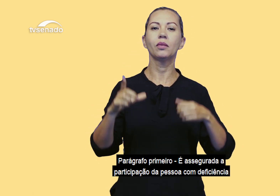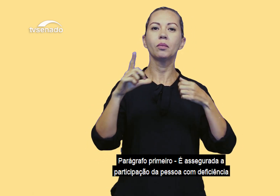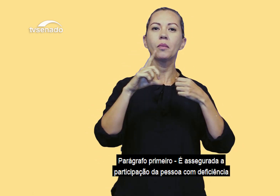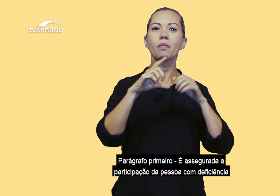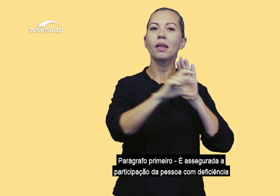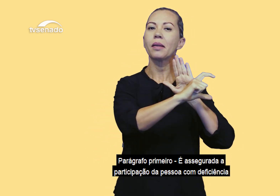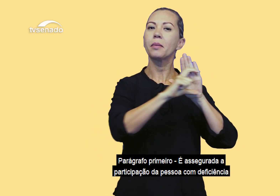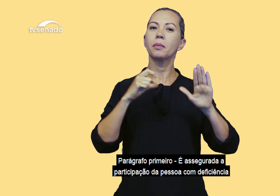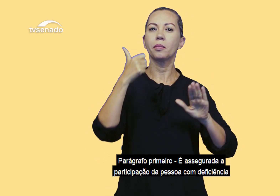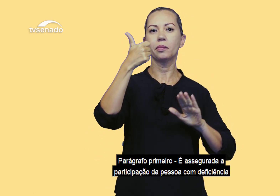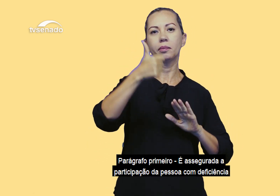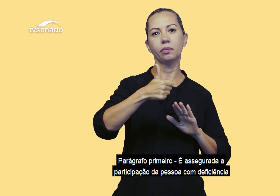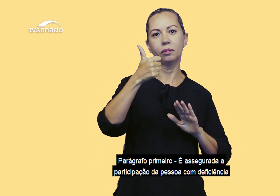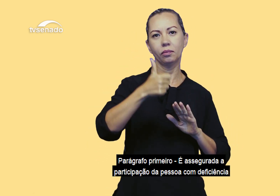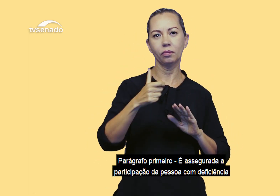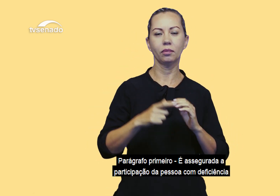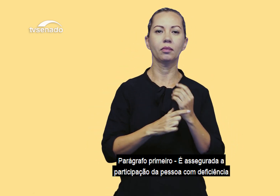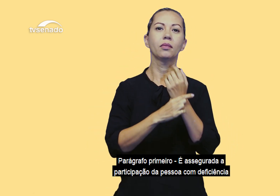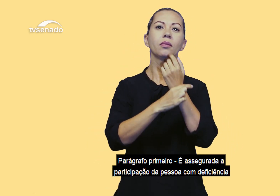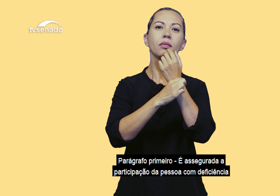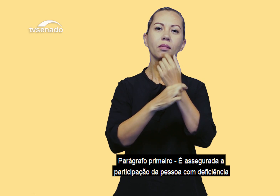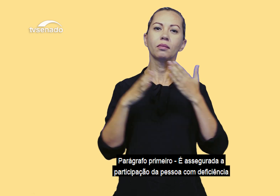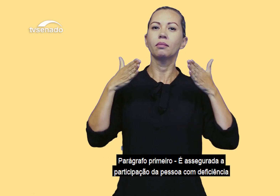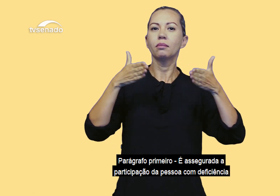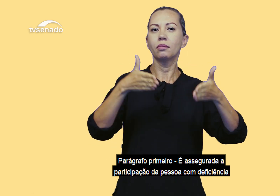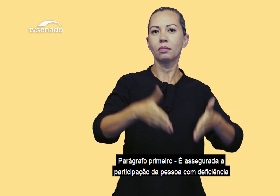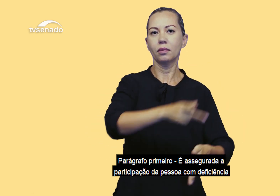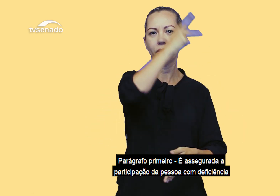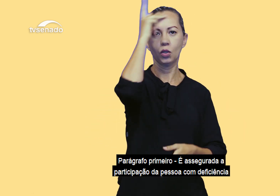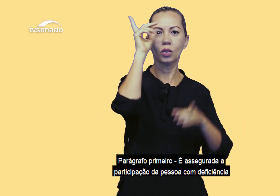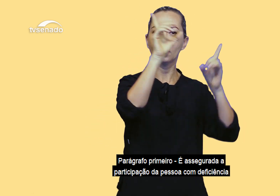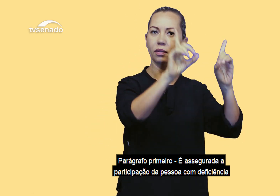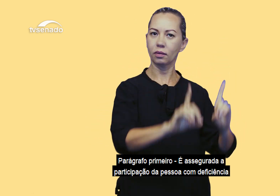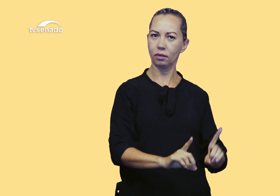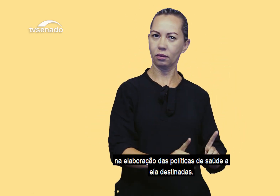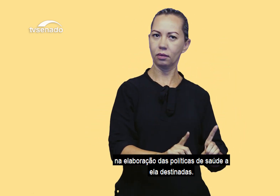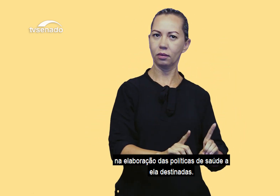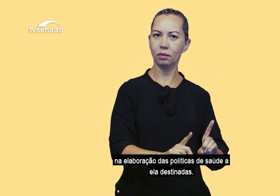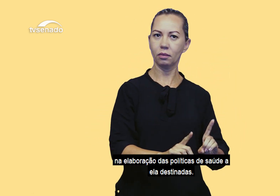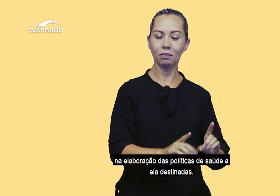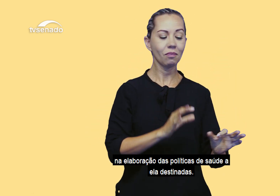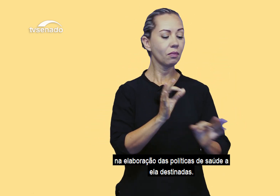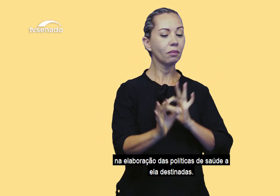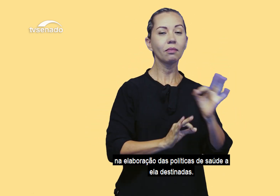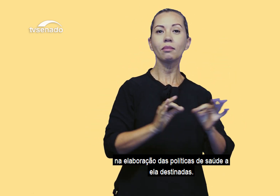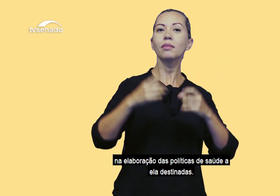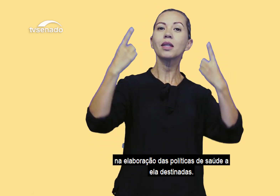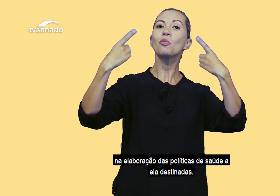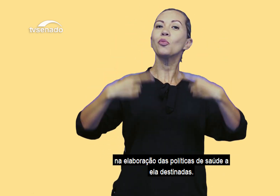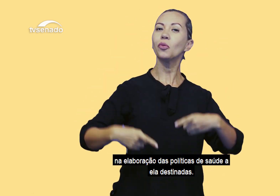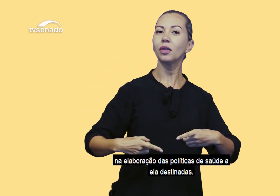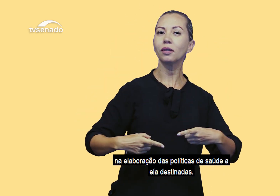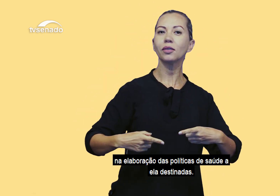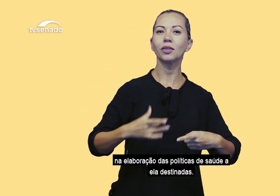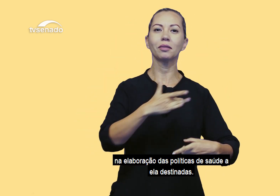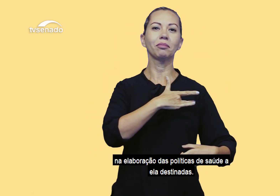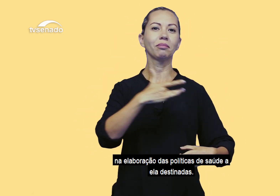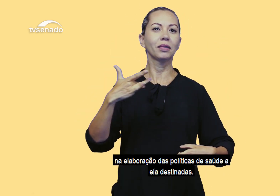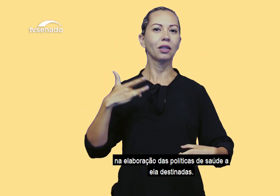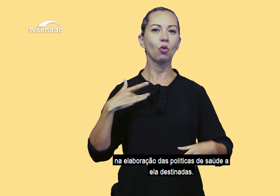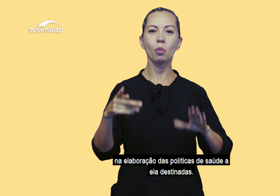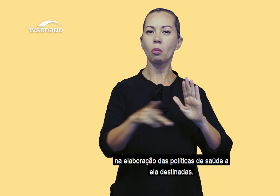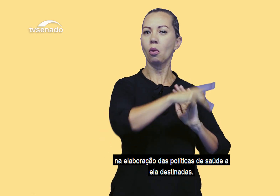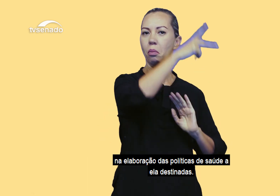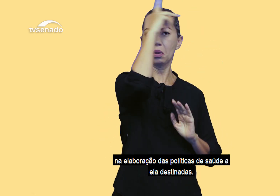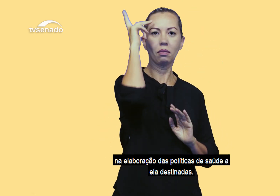1º. É assegurada a participação da pessoa com deficiência na elaboração das políticas de saúde a